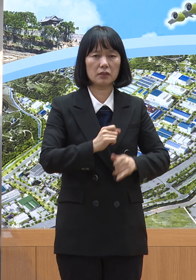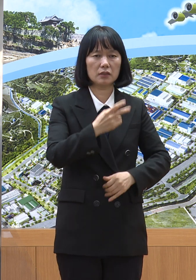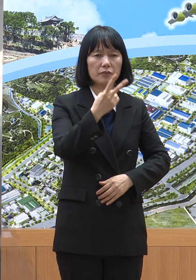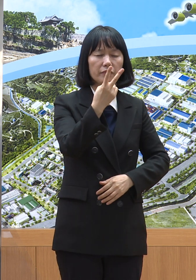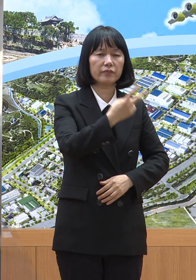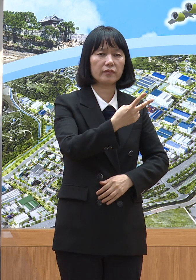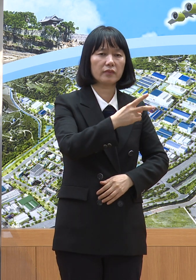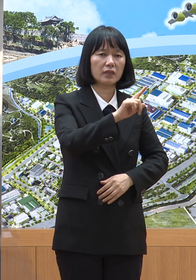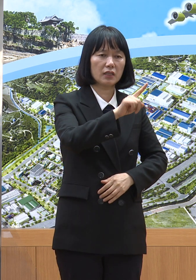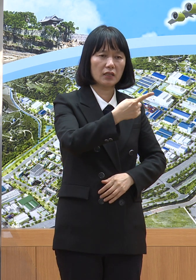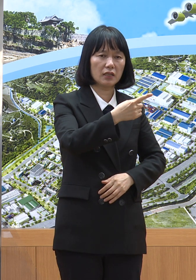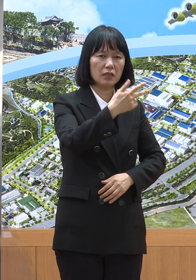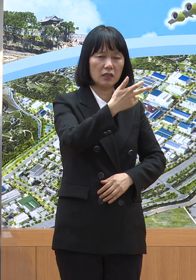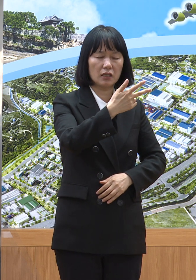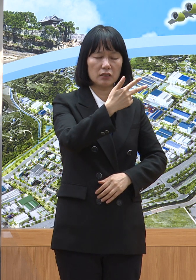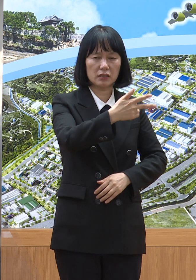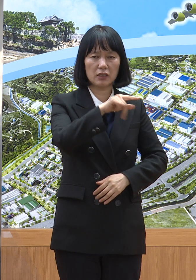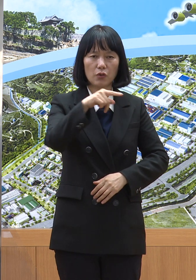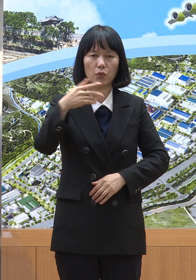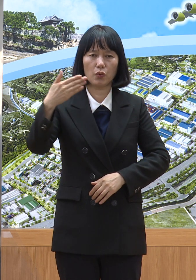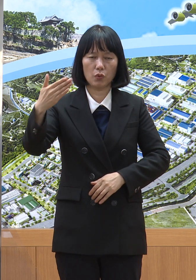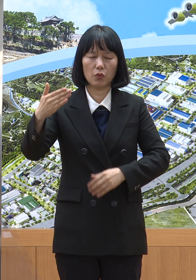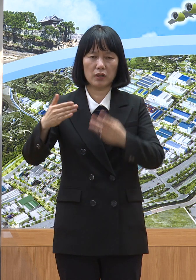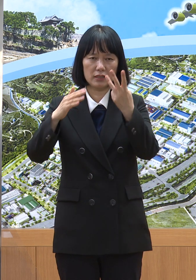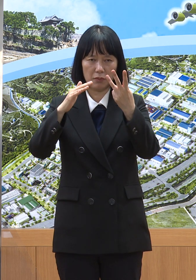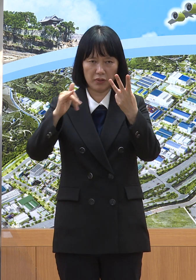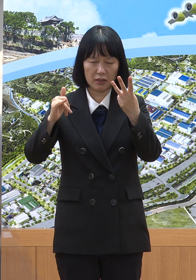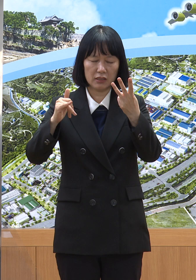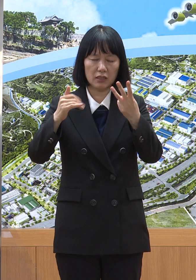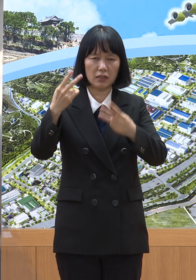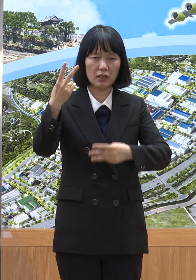진주 2107에서 9번 확진자 3명은